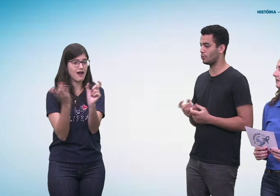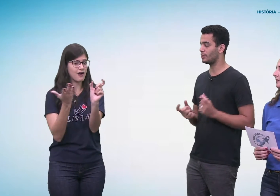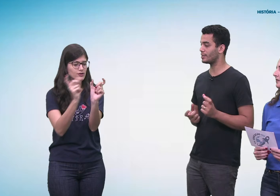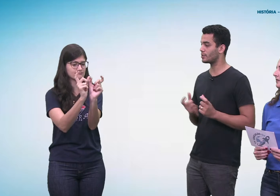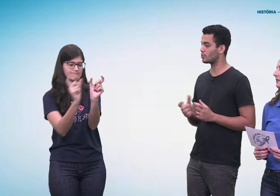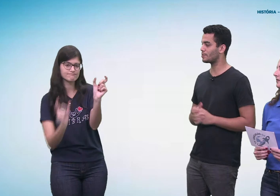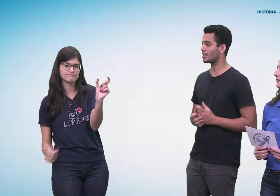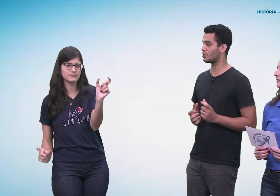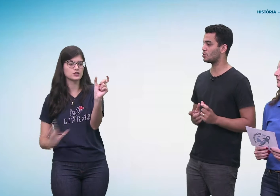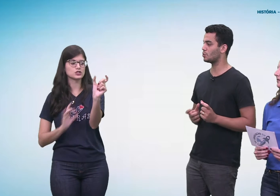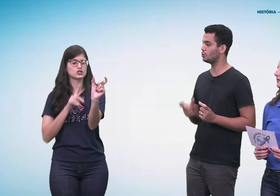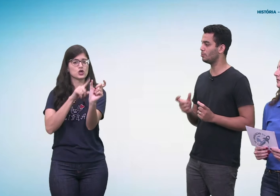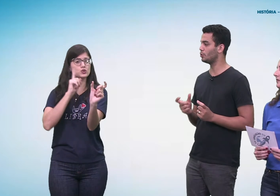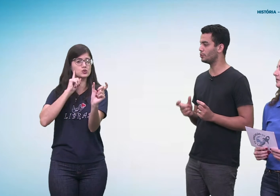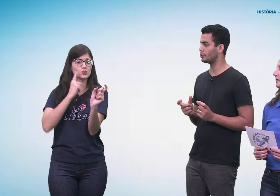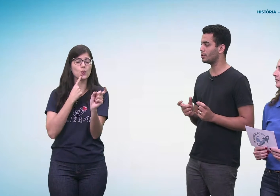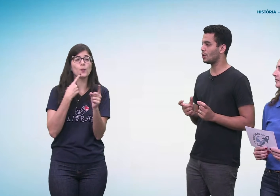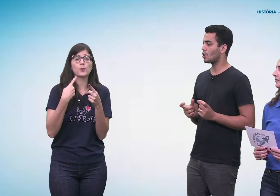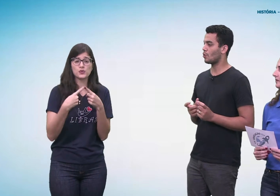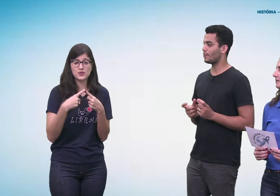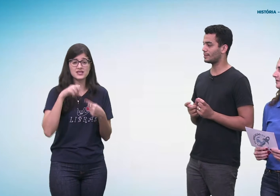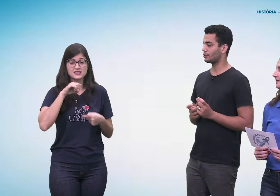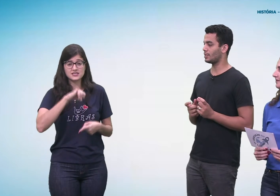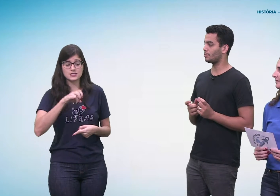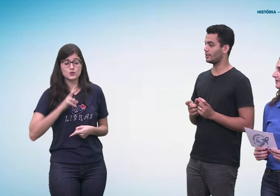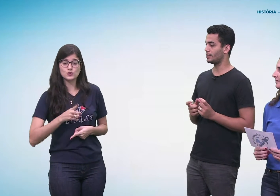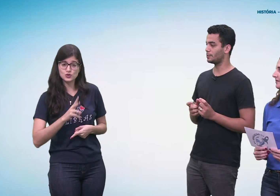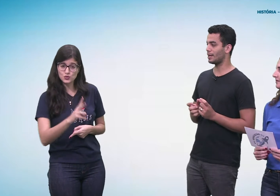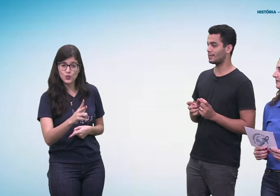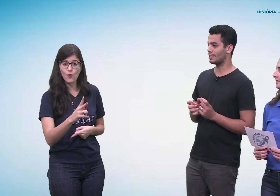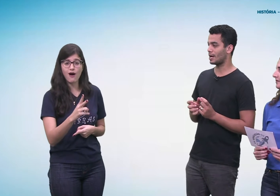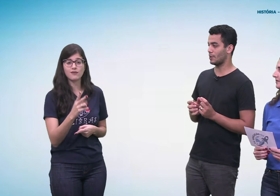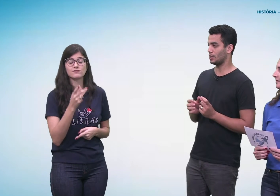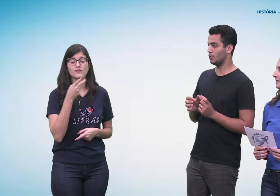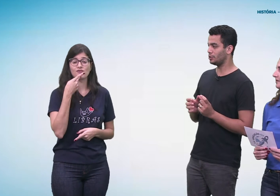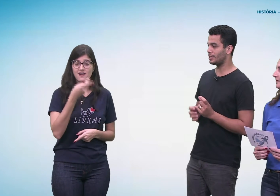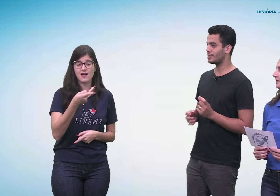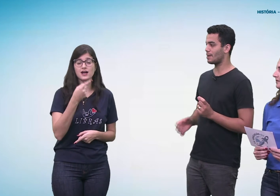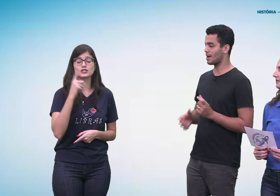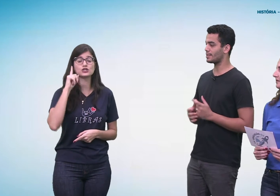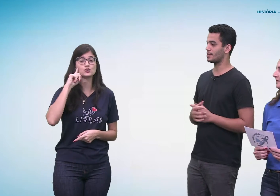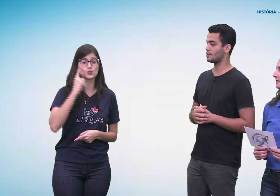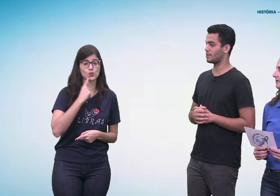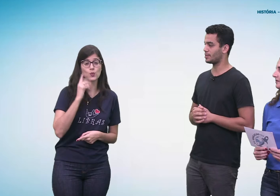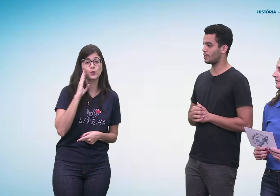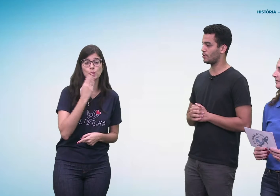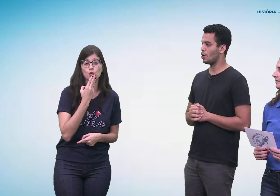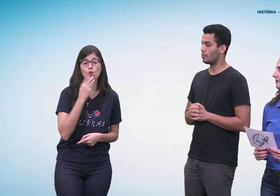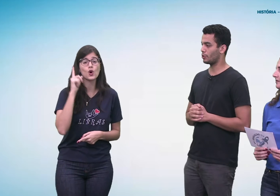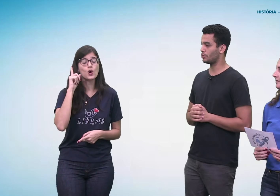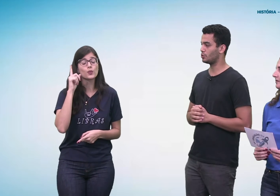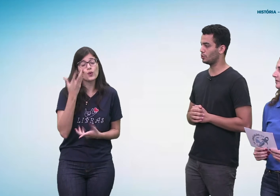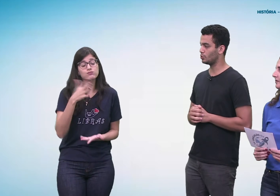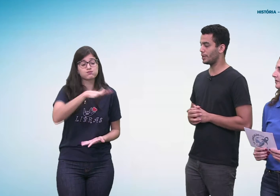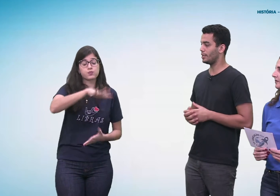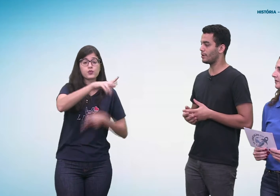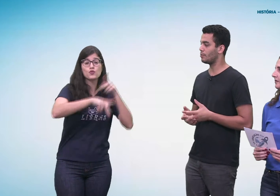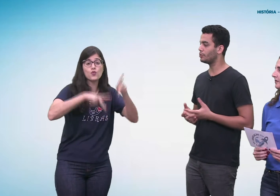e essas duas palavras, surdo e mudo. Com o passar do tempo, eles passaram a não utilizar mais essa expressão, porque o surdo, ele não é mudo, ele